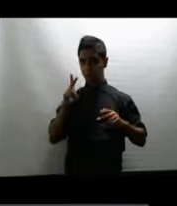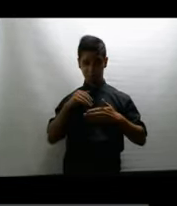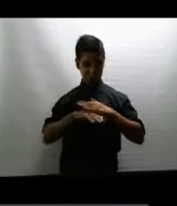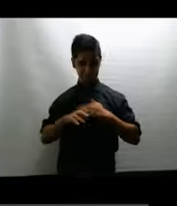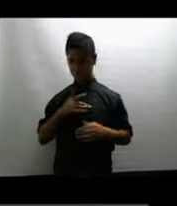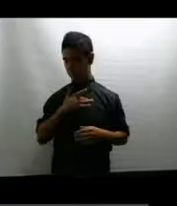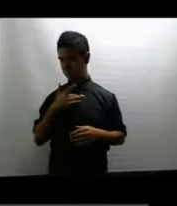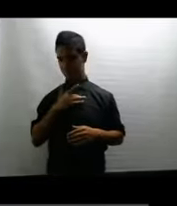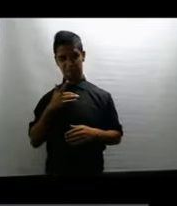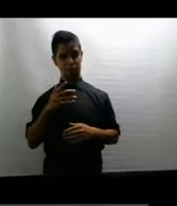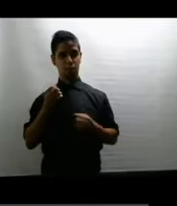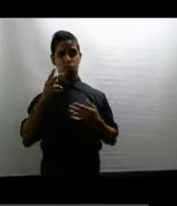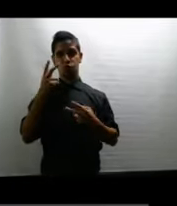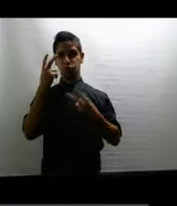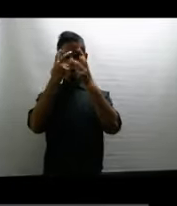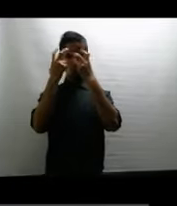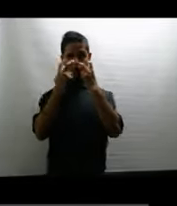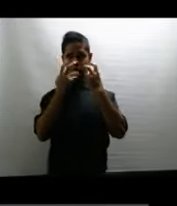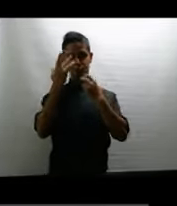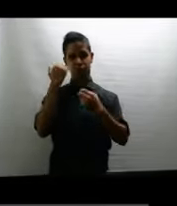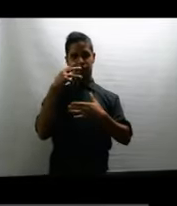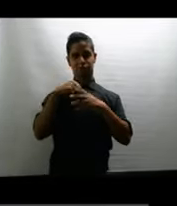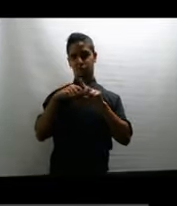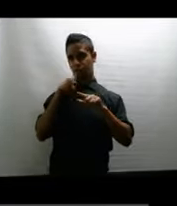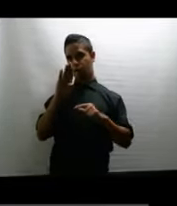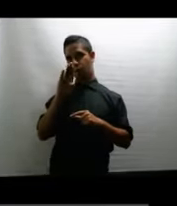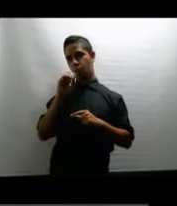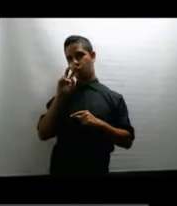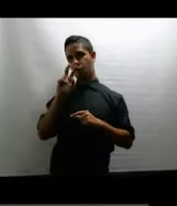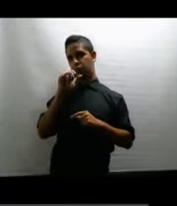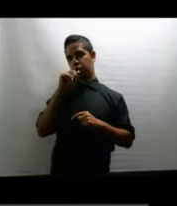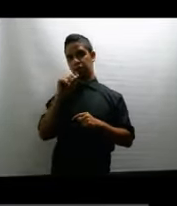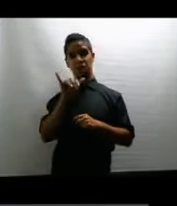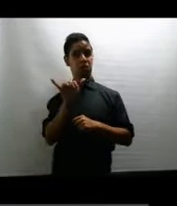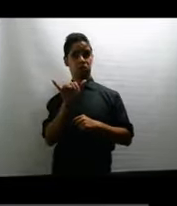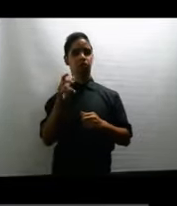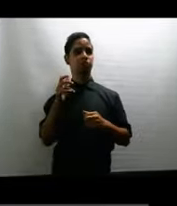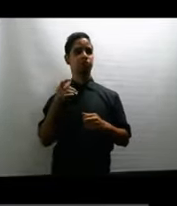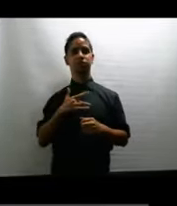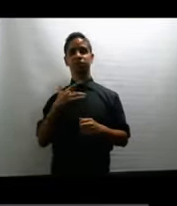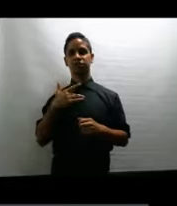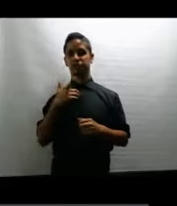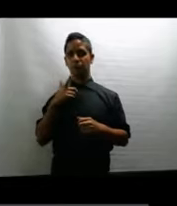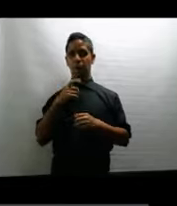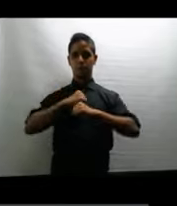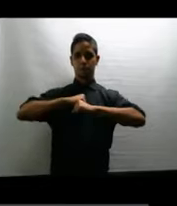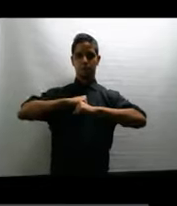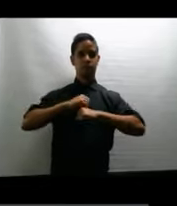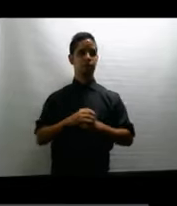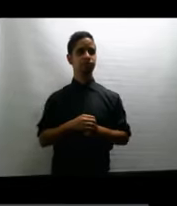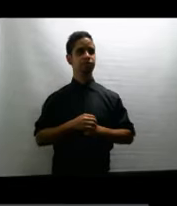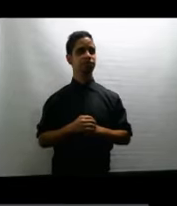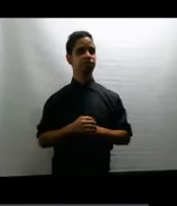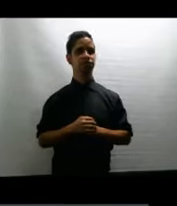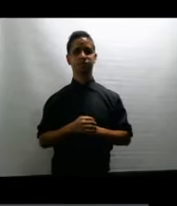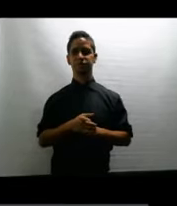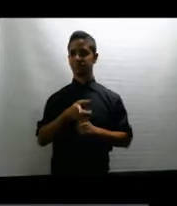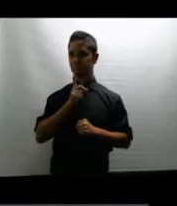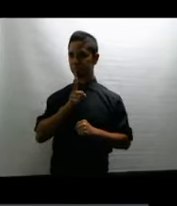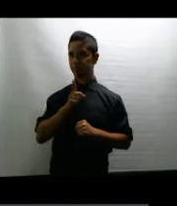¿verdad? Además están en una bóveda. Sí. Y además usted cierra la puerta de la bóveda y ahí no pasa nada.